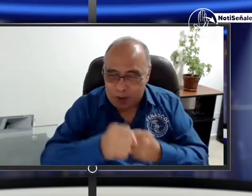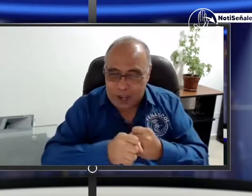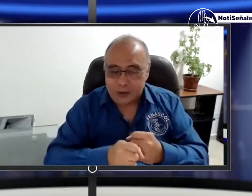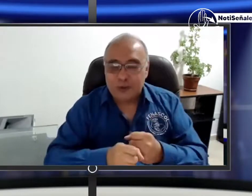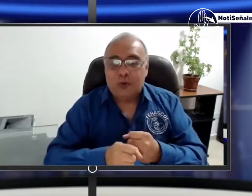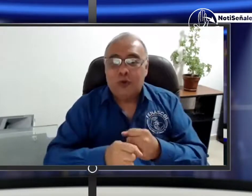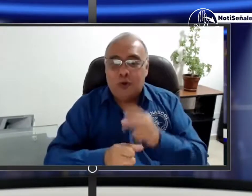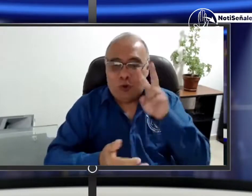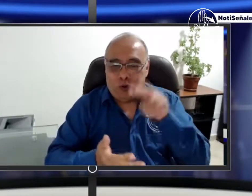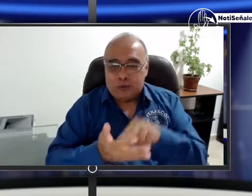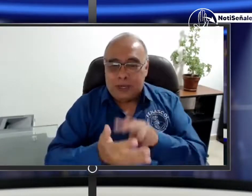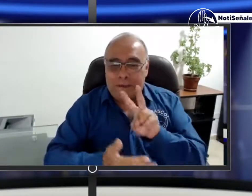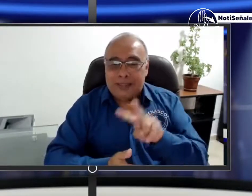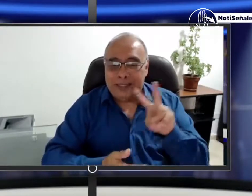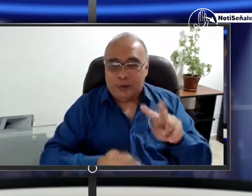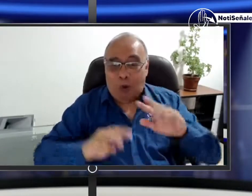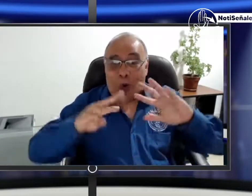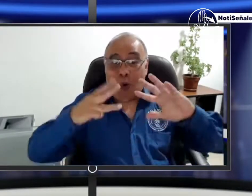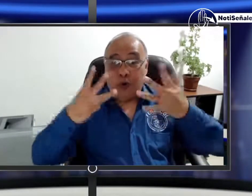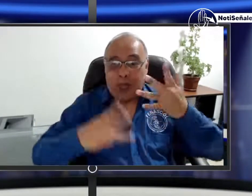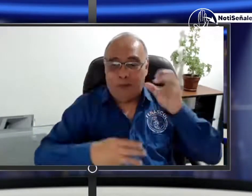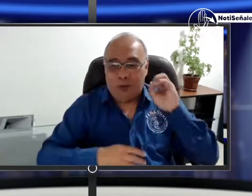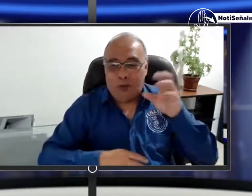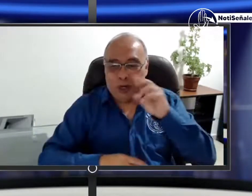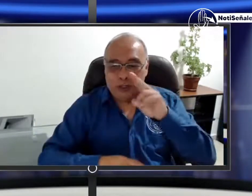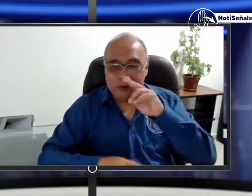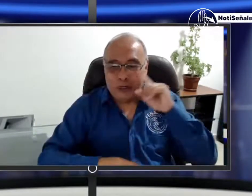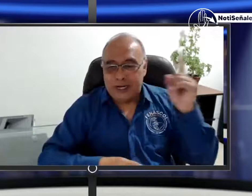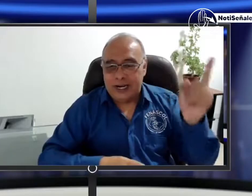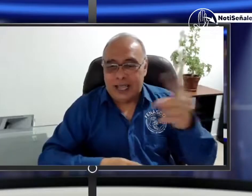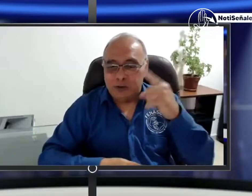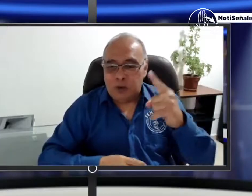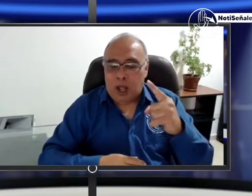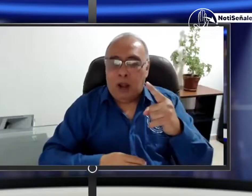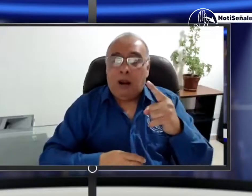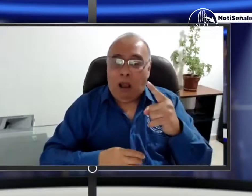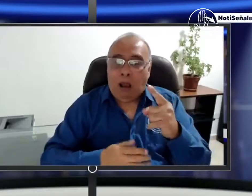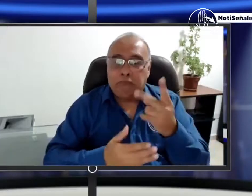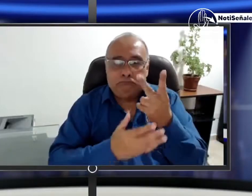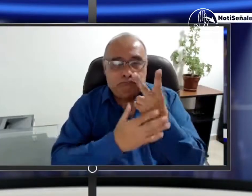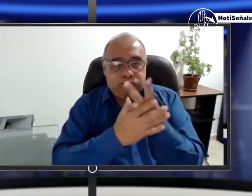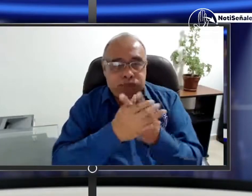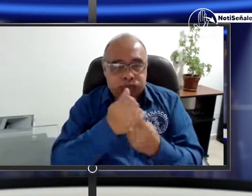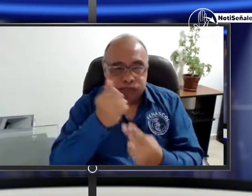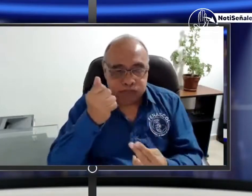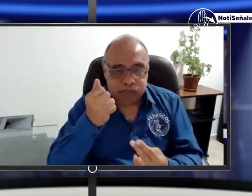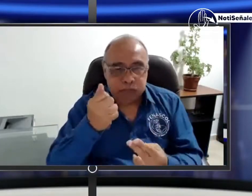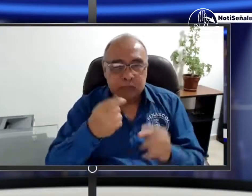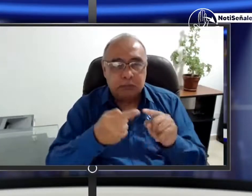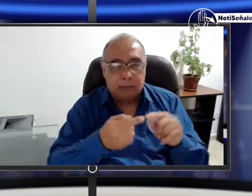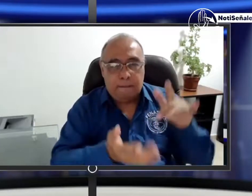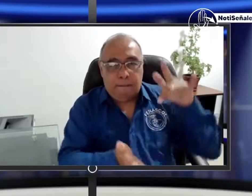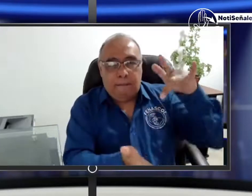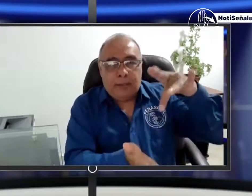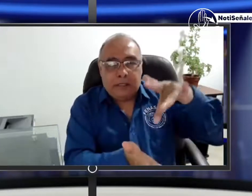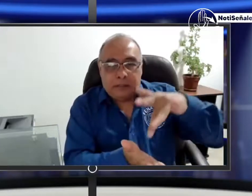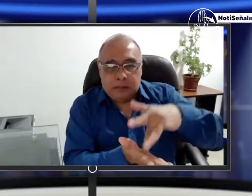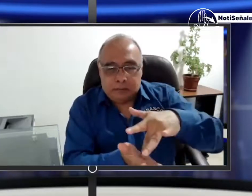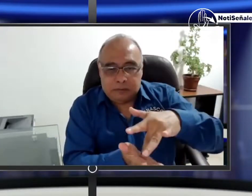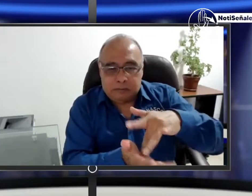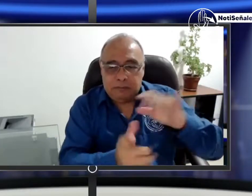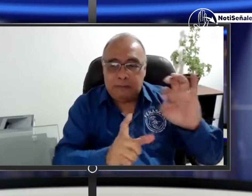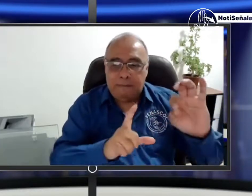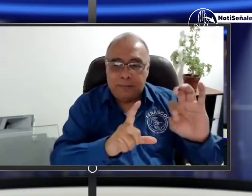y ahora cuatro años después en este año 2022 queremos realizar